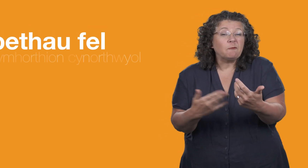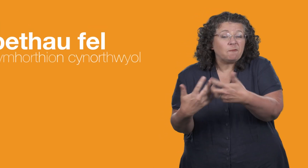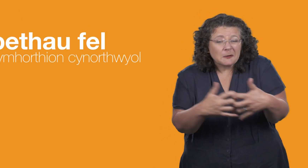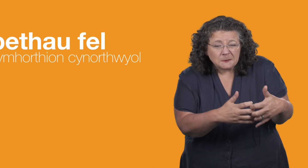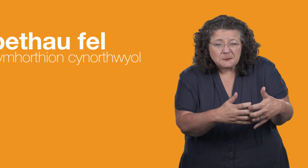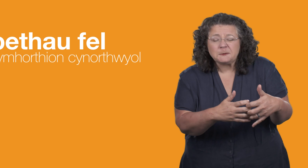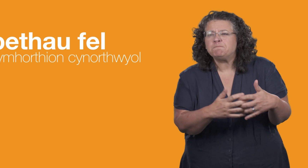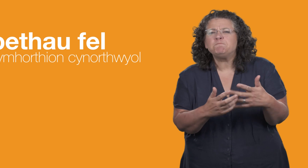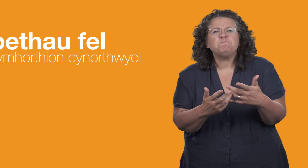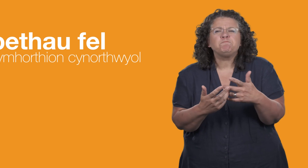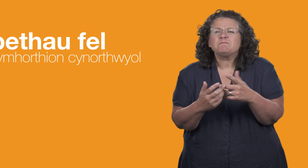cymhorthion cynorthwyol,